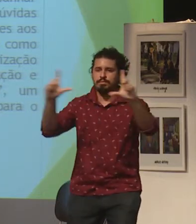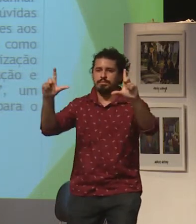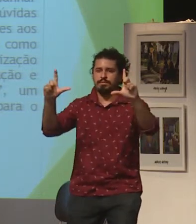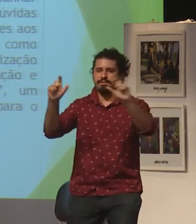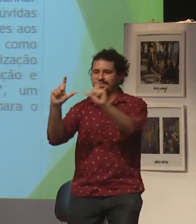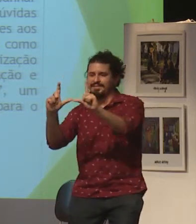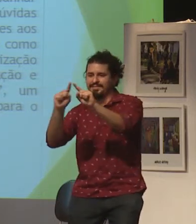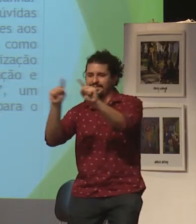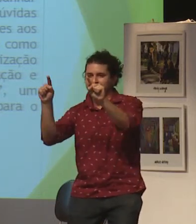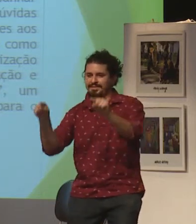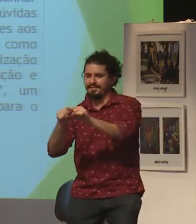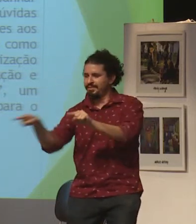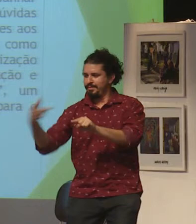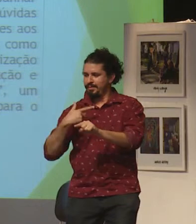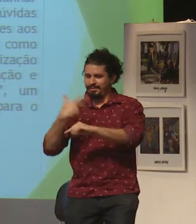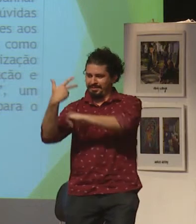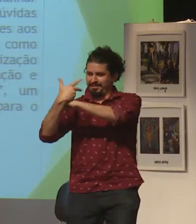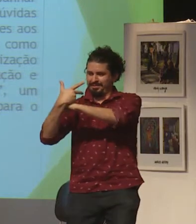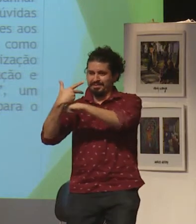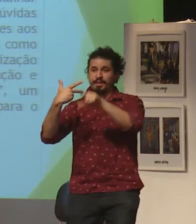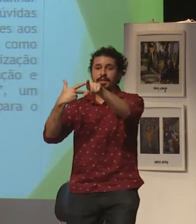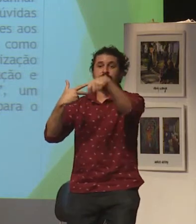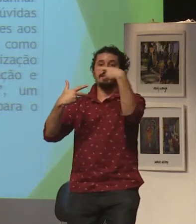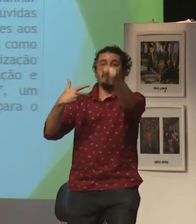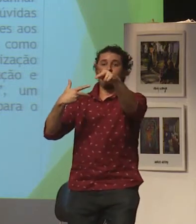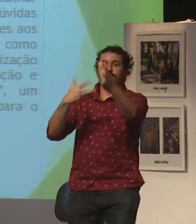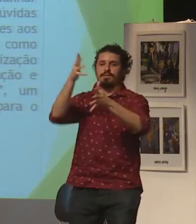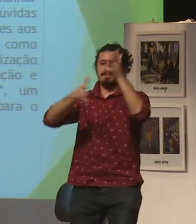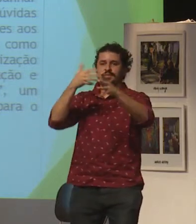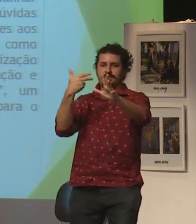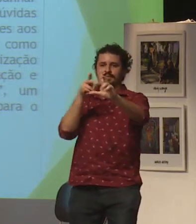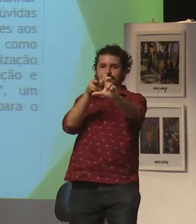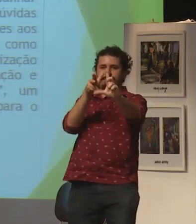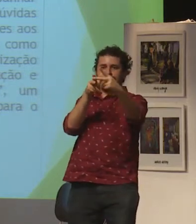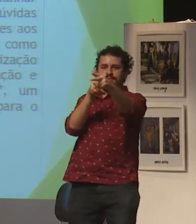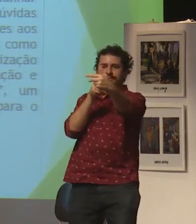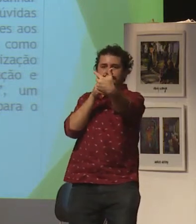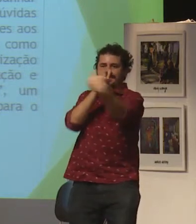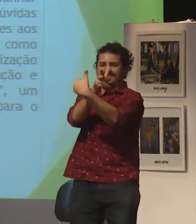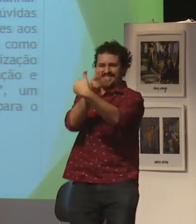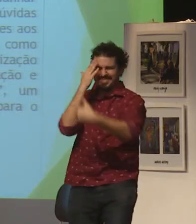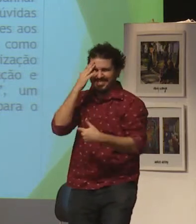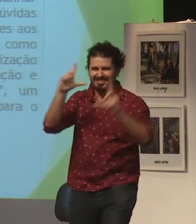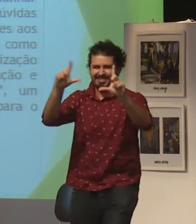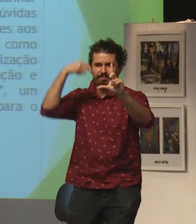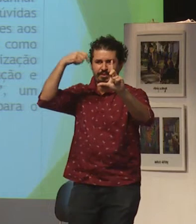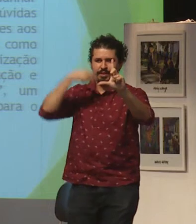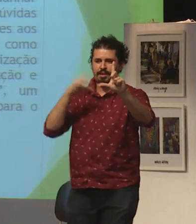visual. Você vai ter a imagem do vídeo, vai ter lá uma imagem do vídeo e a sua imagem sinalizando. E a gente consegue conversar